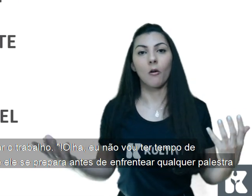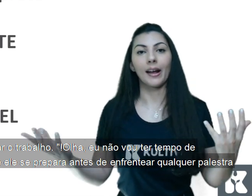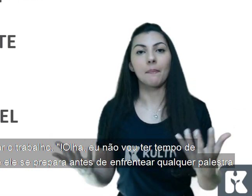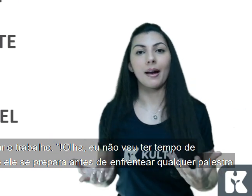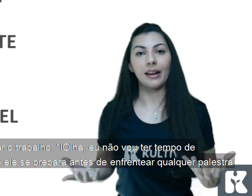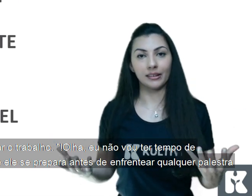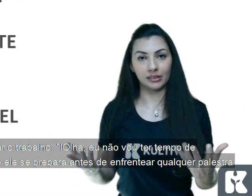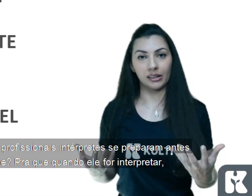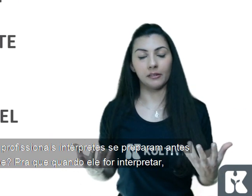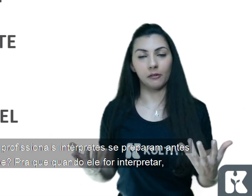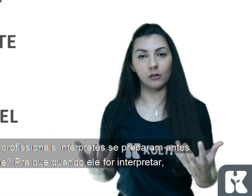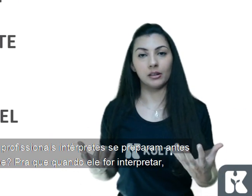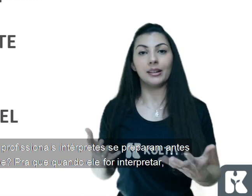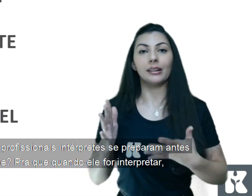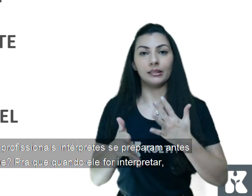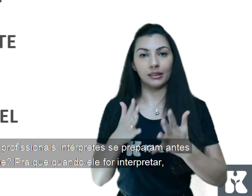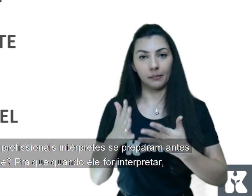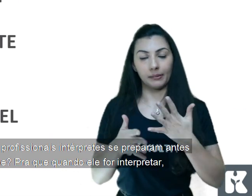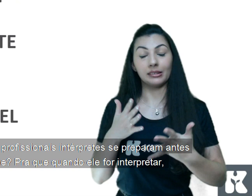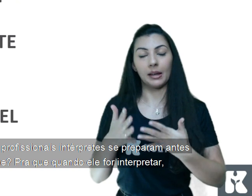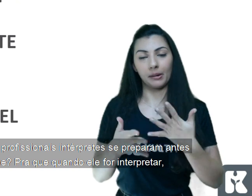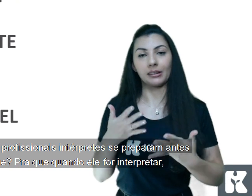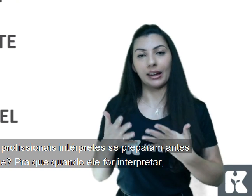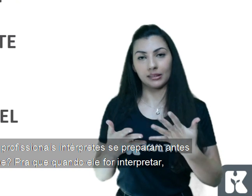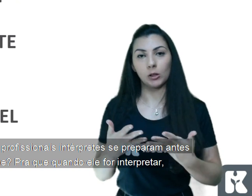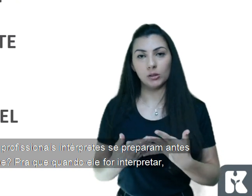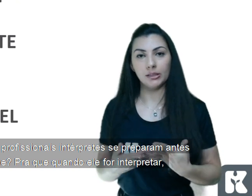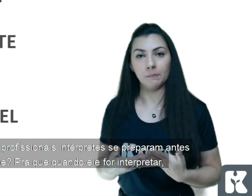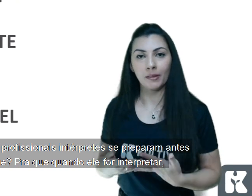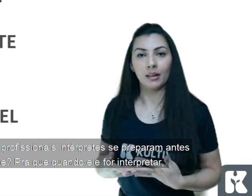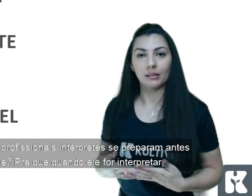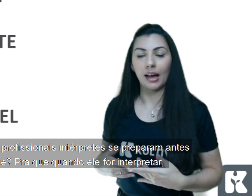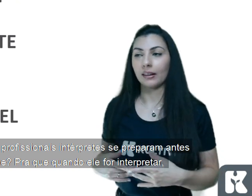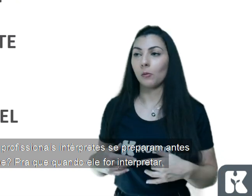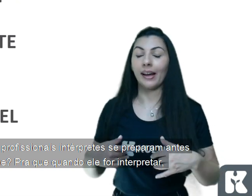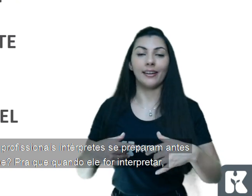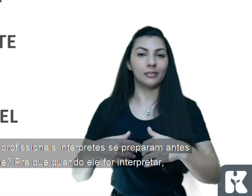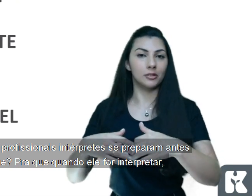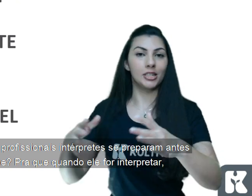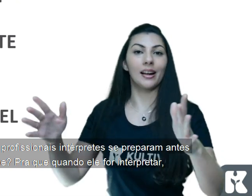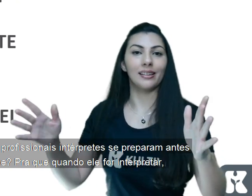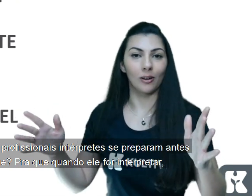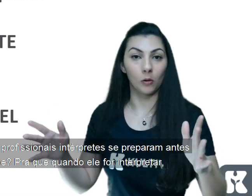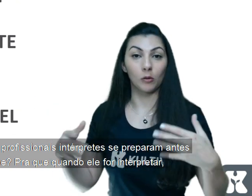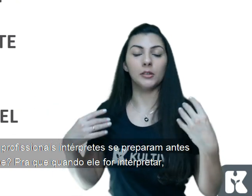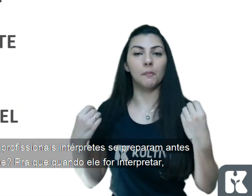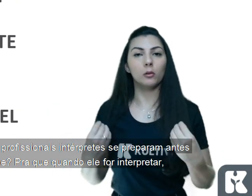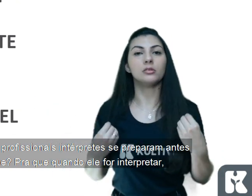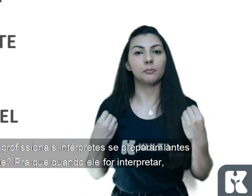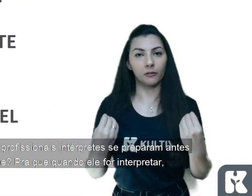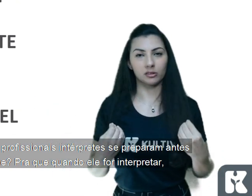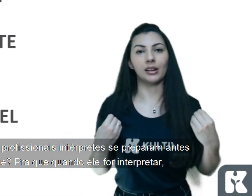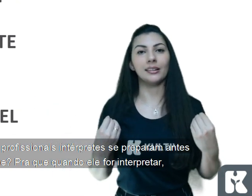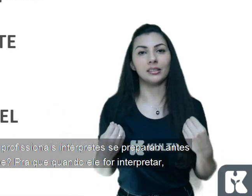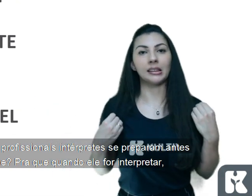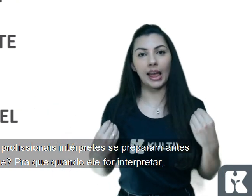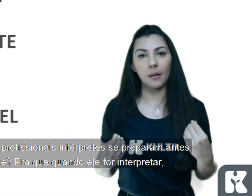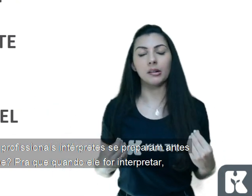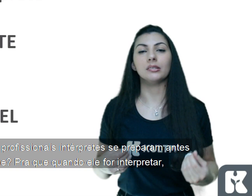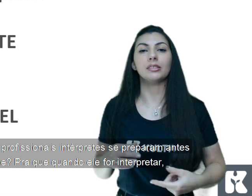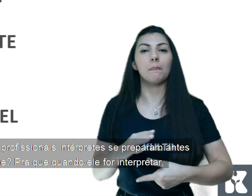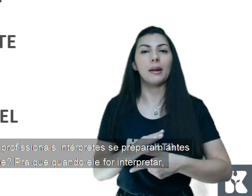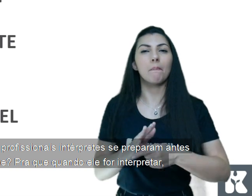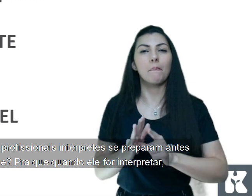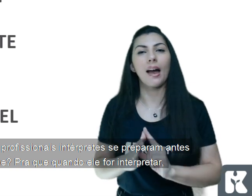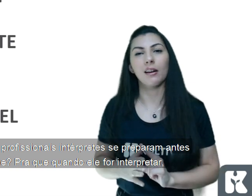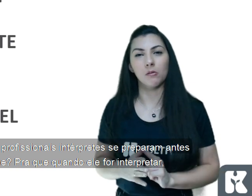enfrentar qualquer palestra que ele for interpretar e traduzir, tá? Não chega na louca. Os bons profissionais de